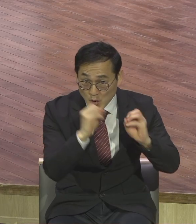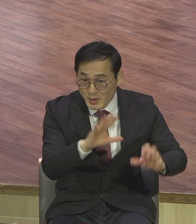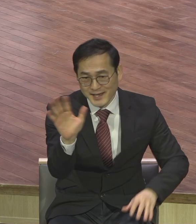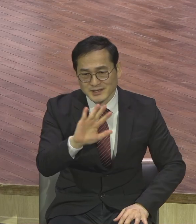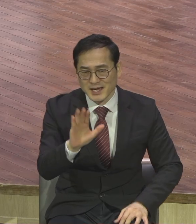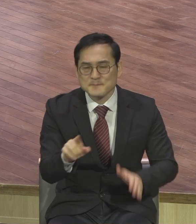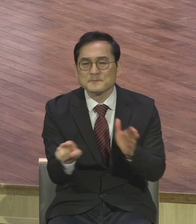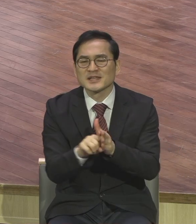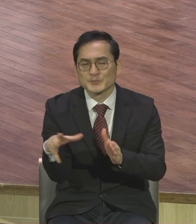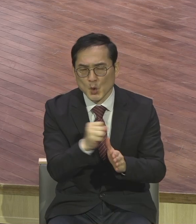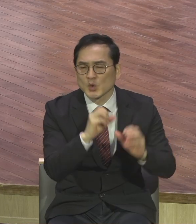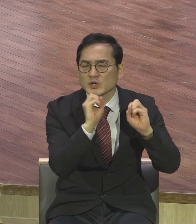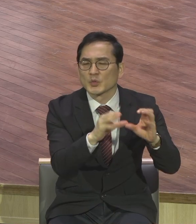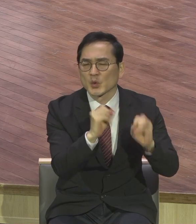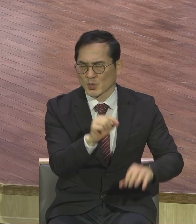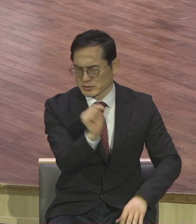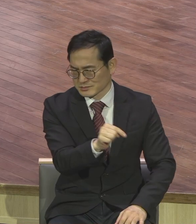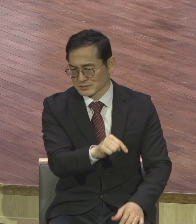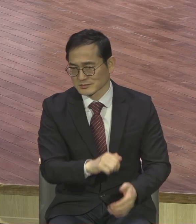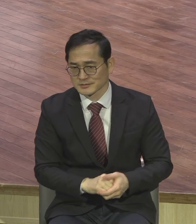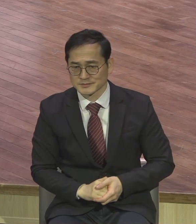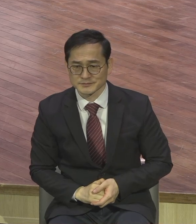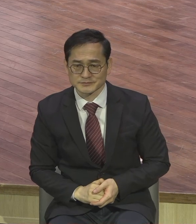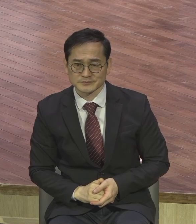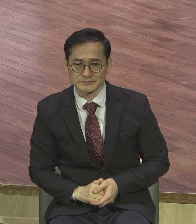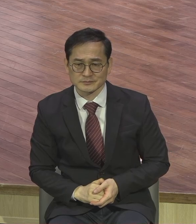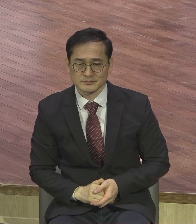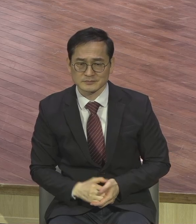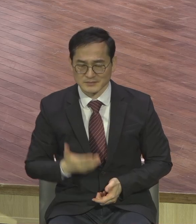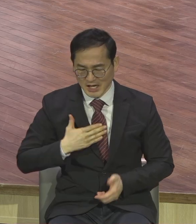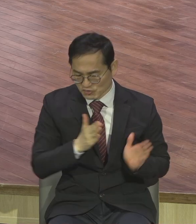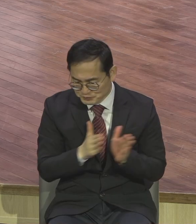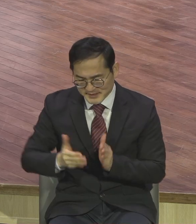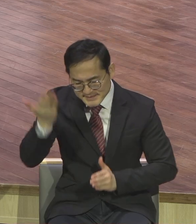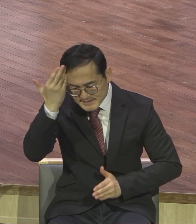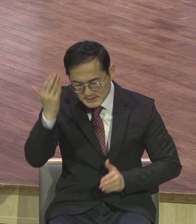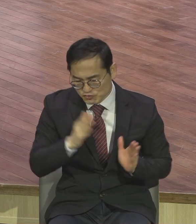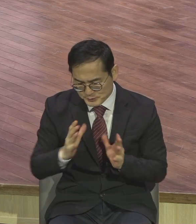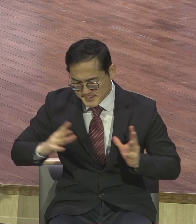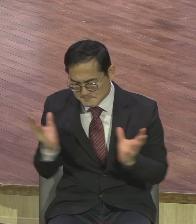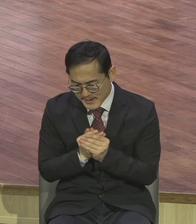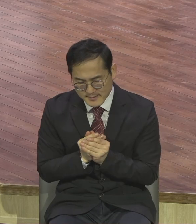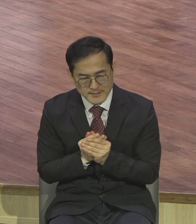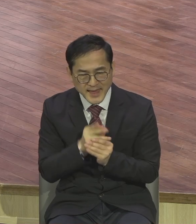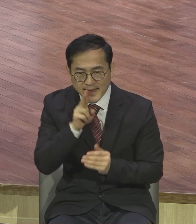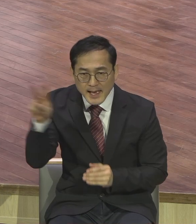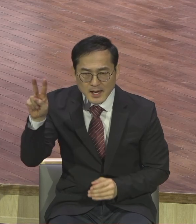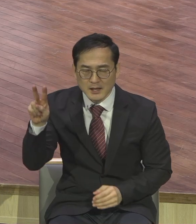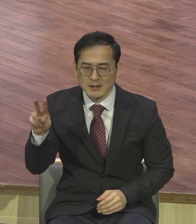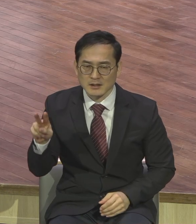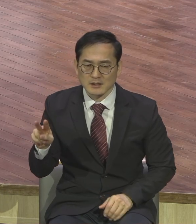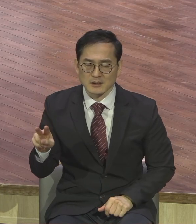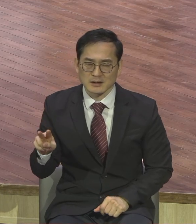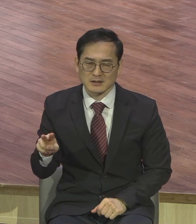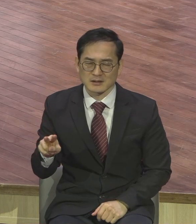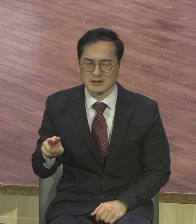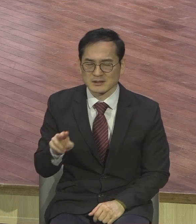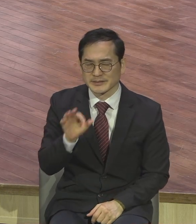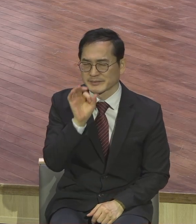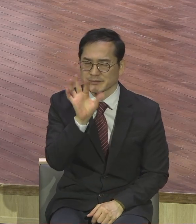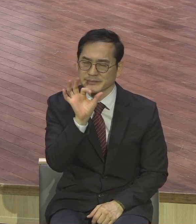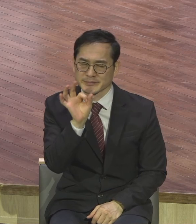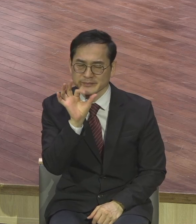하나님의 이런 믿음으로 하는 것이지 뭐 내가 뭘 갖추었어 뭐 내가 뭘 해요. 그래서요 제가 미국에 우리